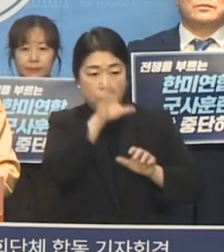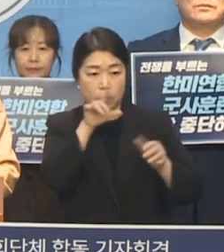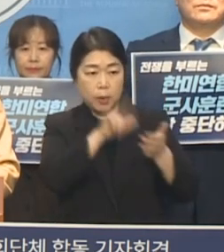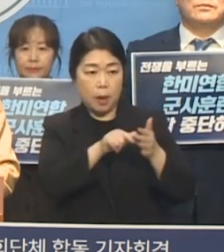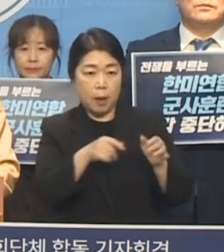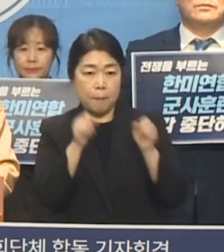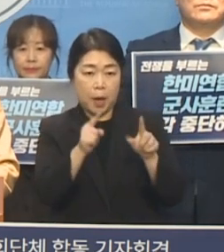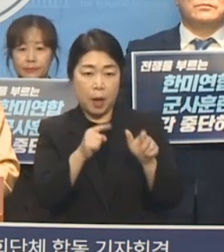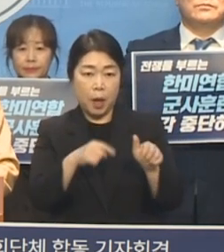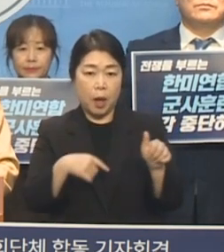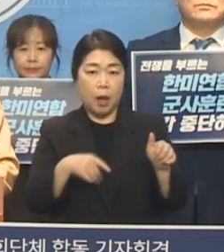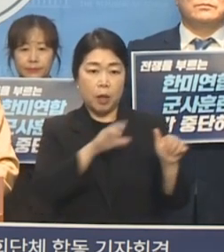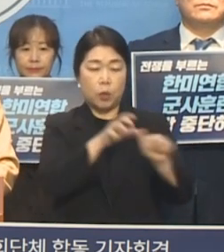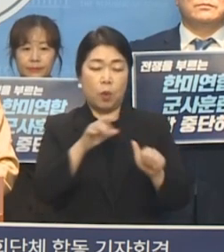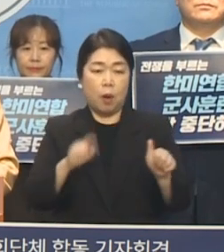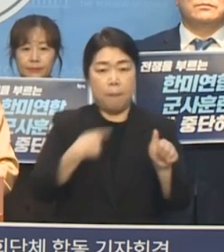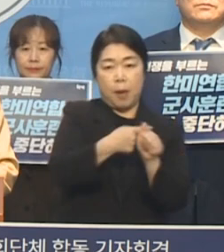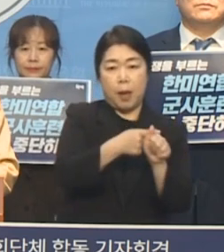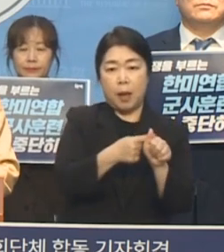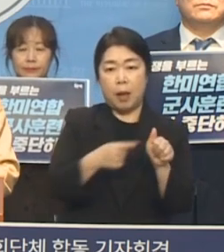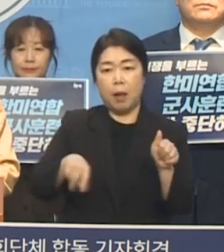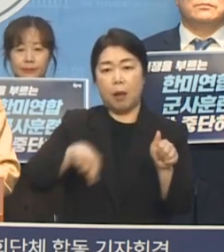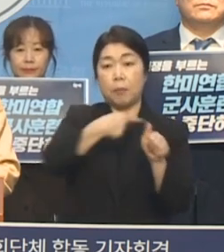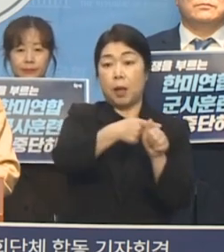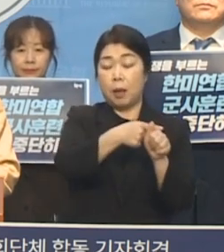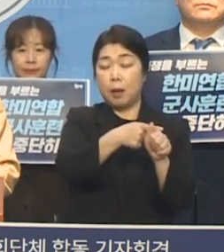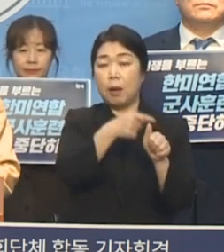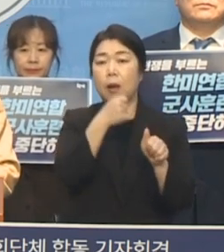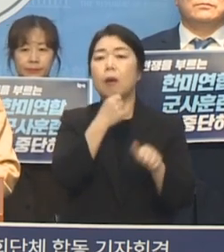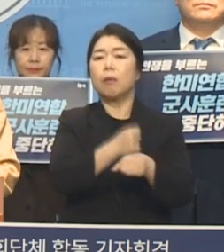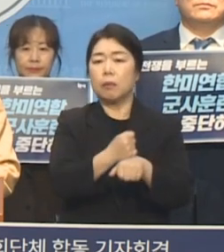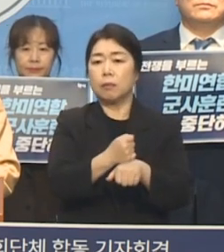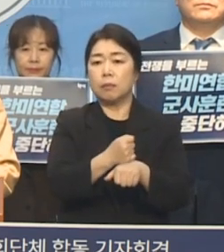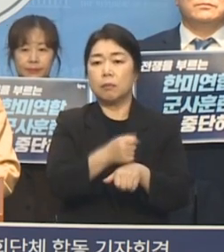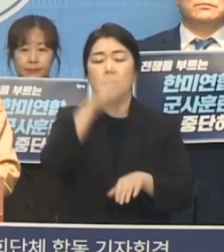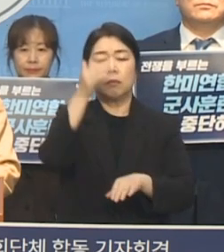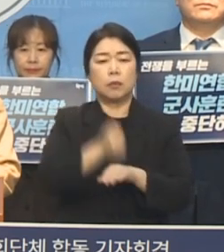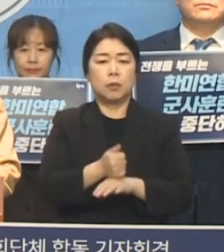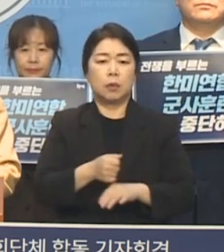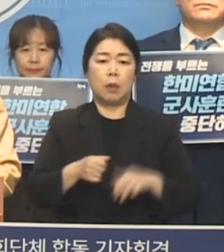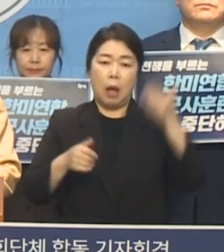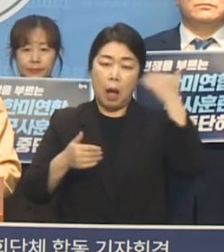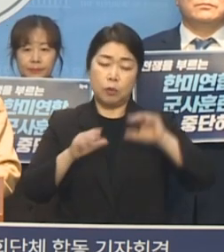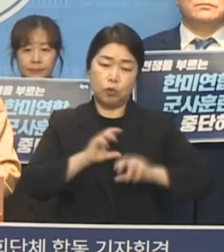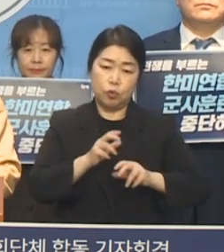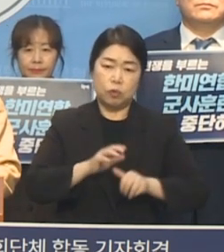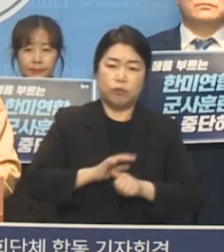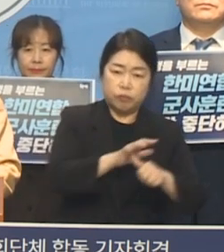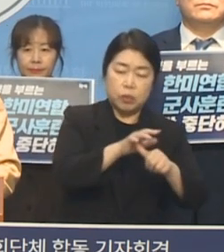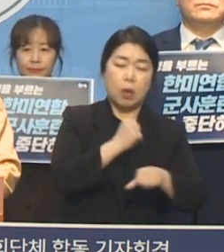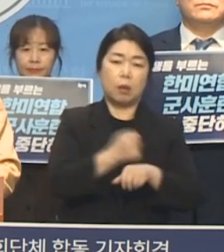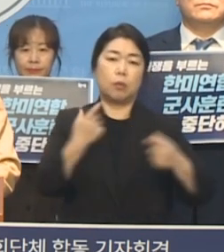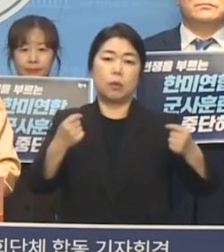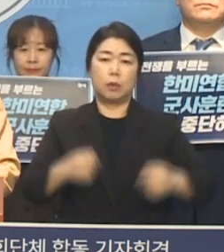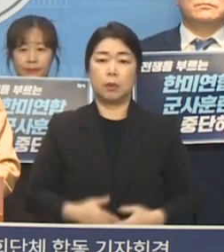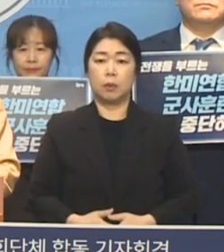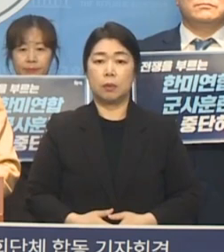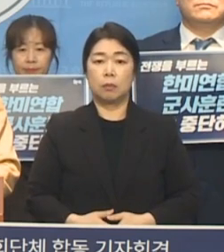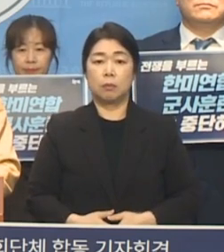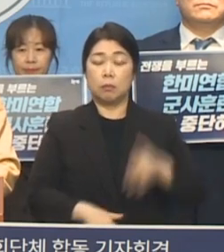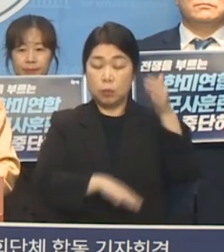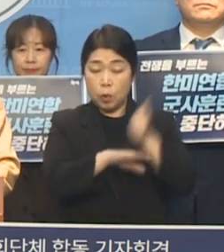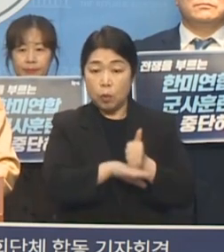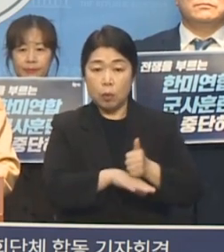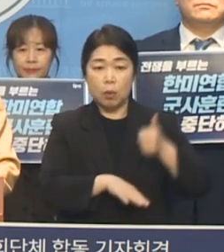기어들고 있는 것 아니겠습니까? 윤석열 정권은 그 본질이 미 군정이 인정한 일본 총독부 정권인 격이 되고